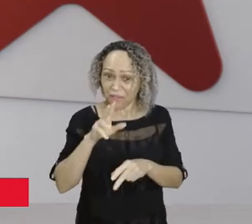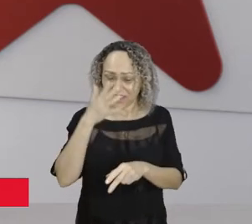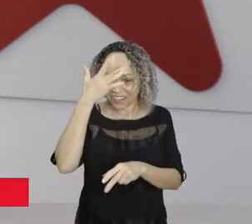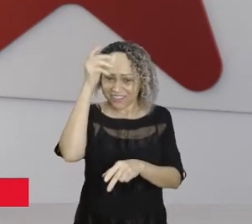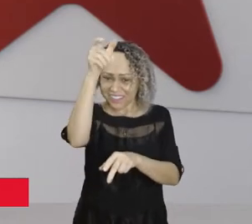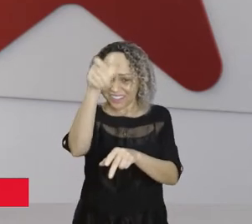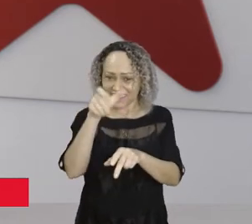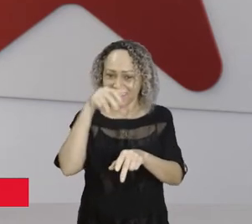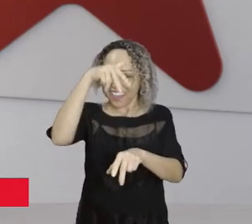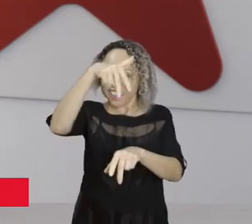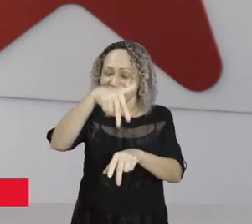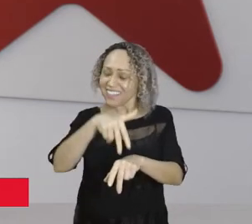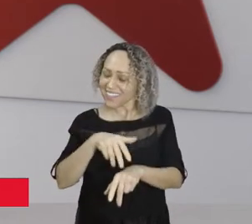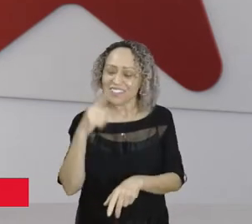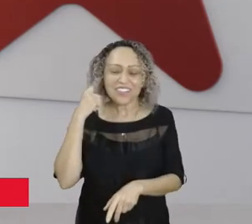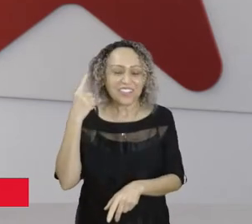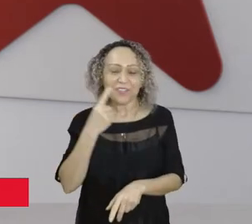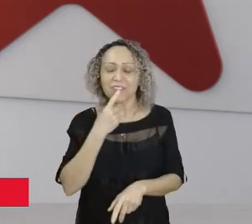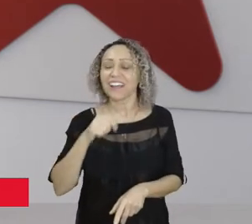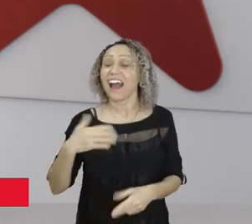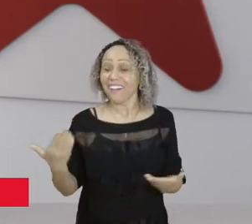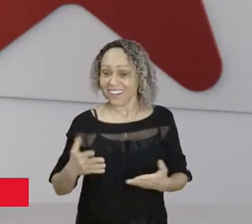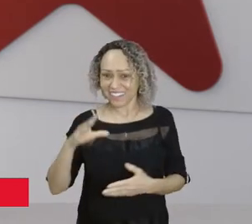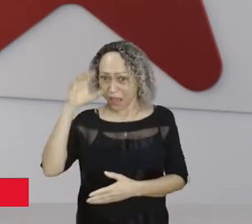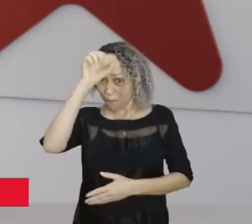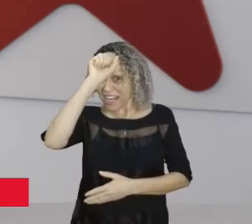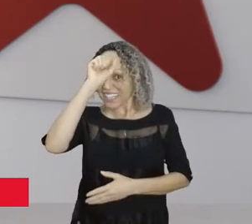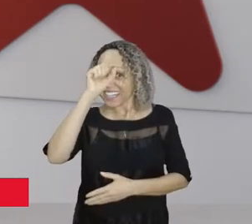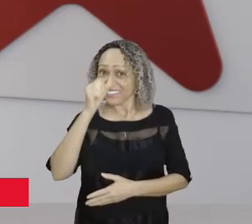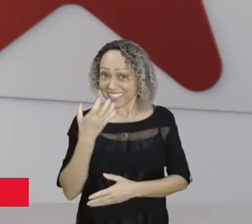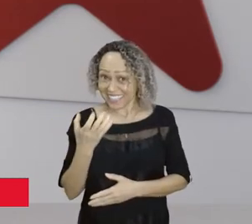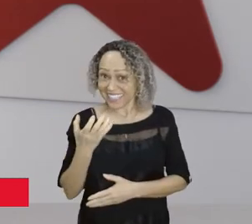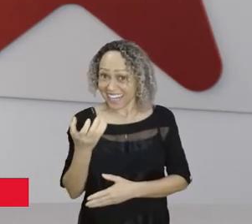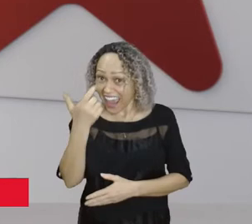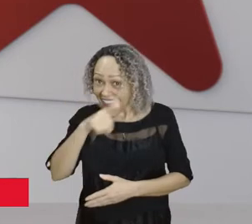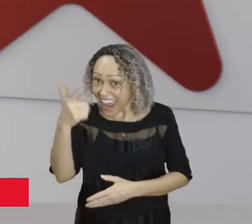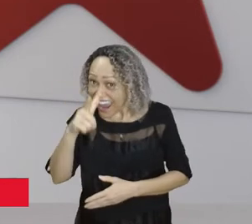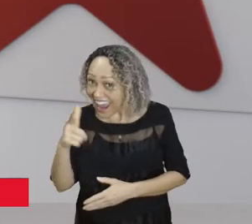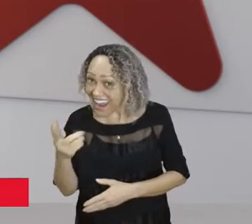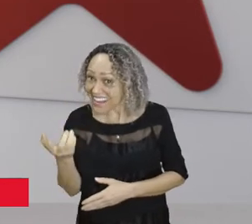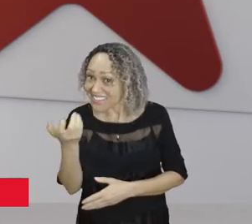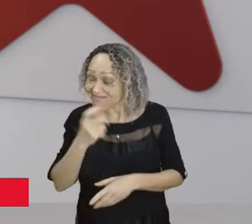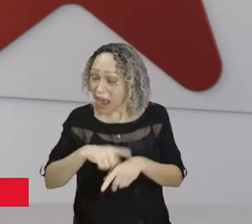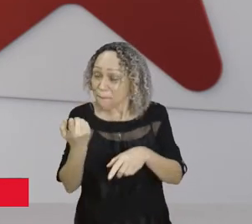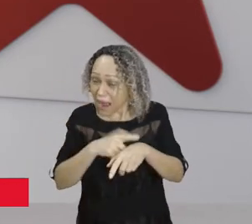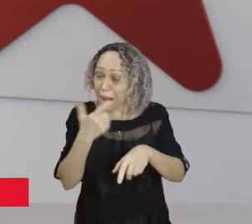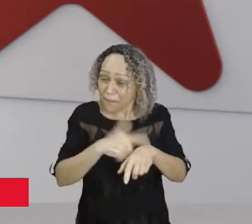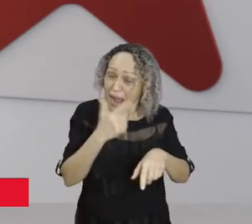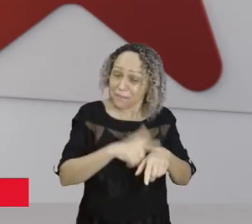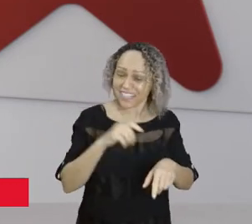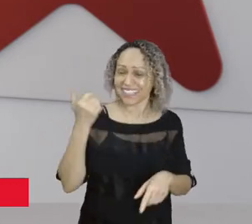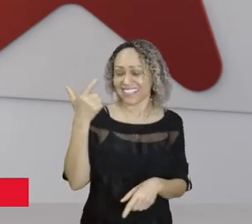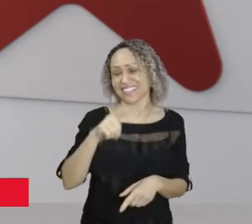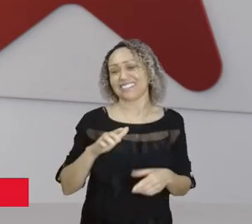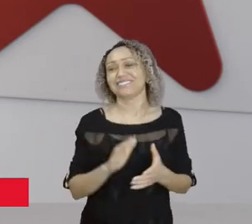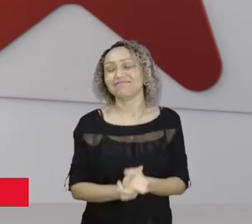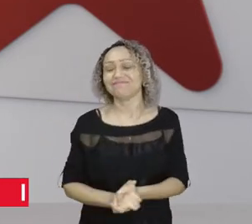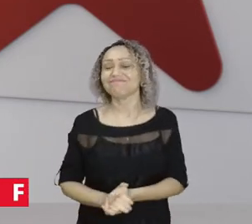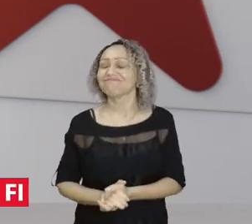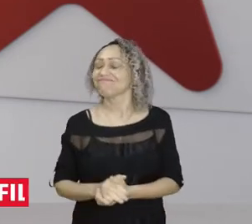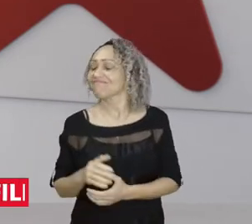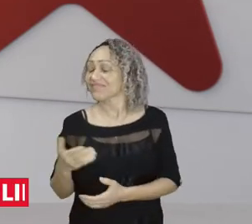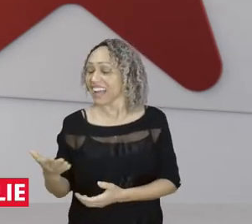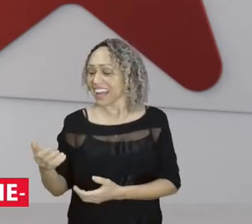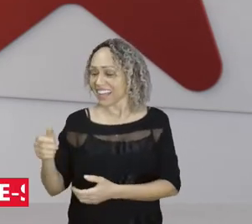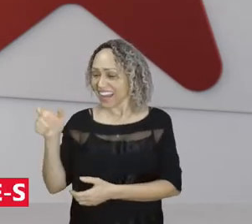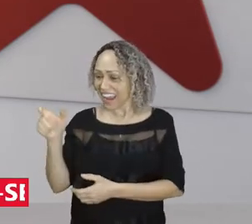já aprendeu como faz, a gente quer fazer mais vezes. Então, foi muito interessante mesmo. Aqui a Leonilde Ana diz